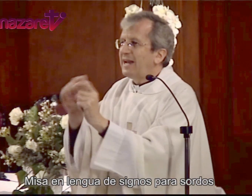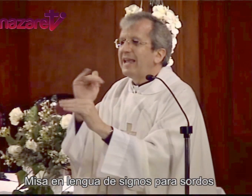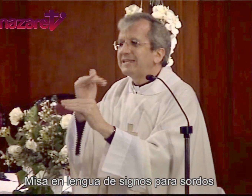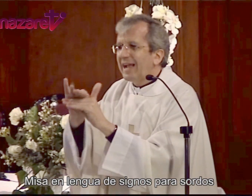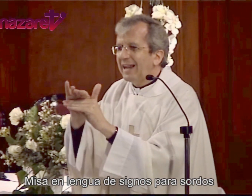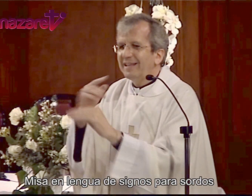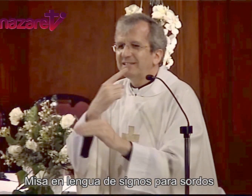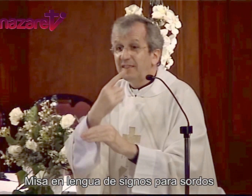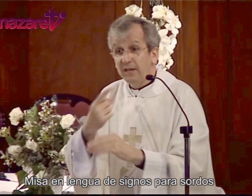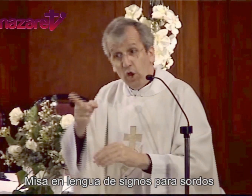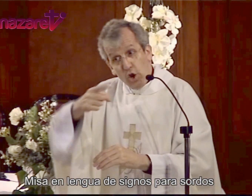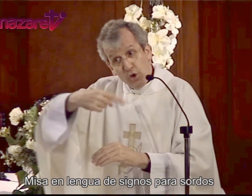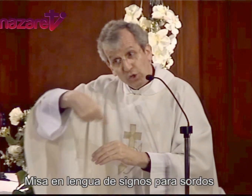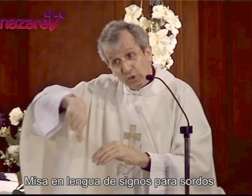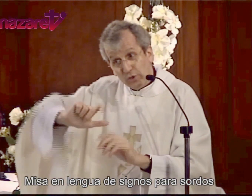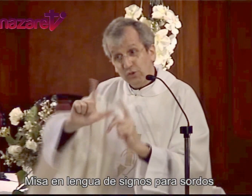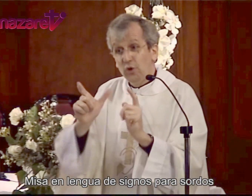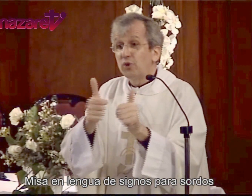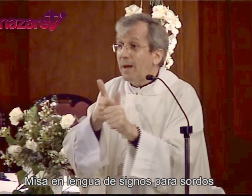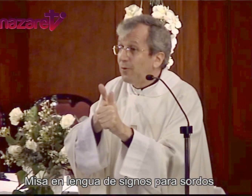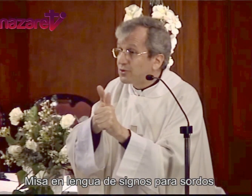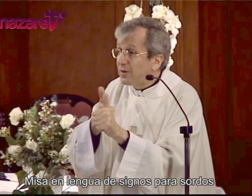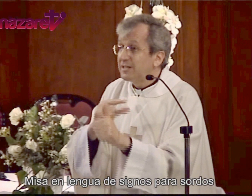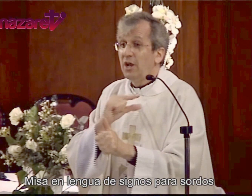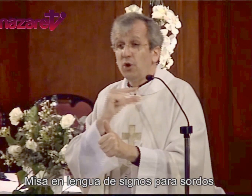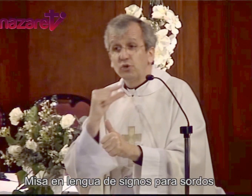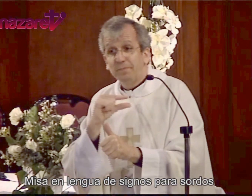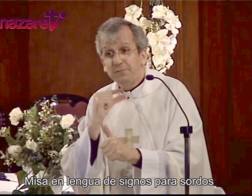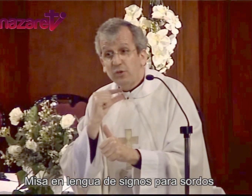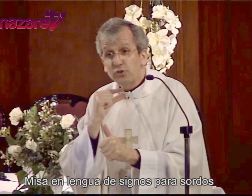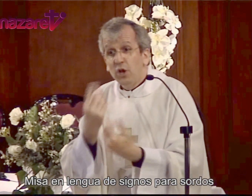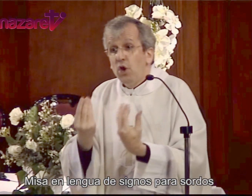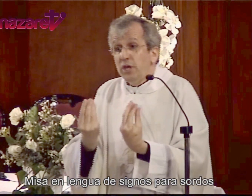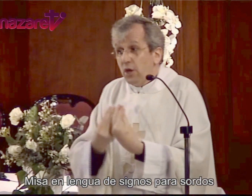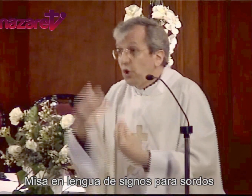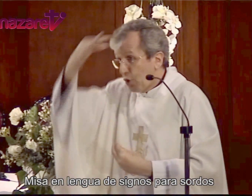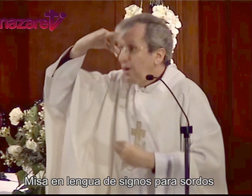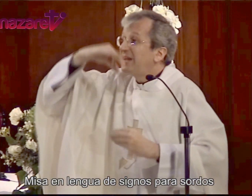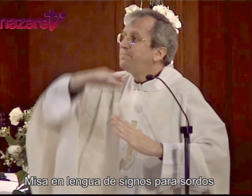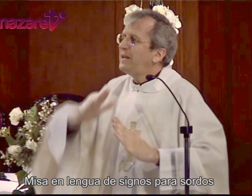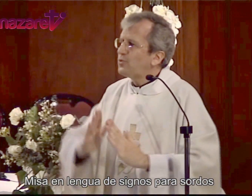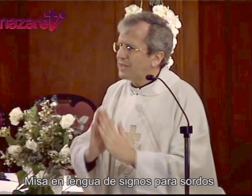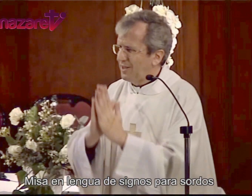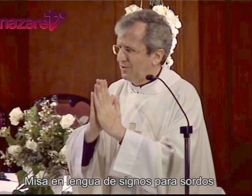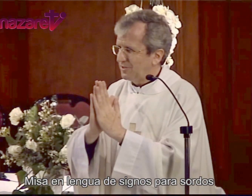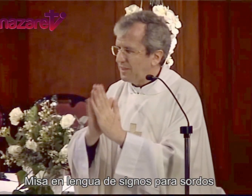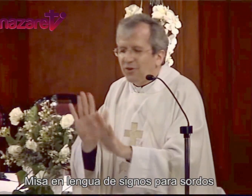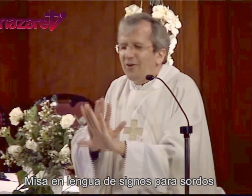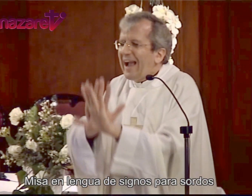dan Esa carta Y les dicen Nosotros Los apóstoles Los presbíteros Con el Espíritu Santo Es decir Con la